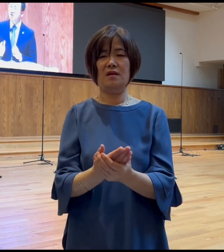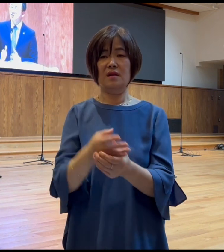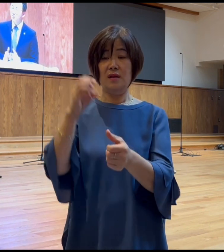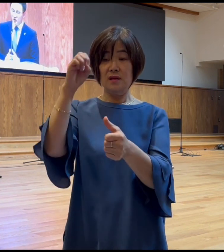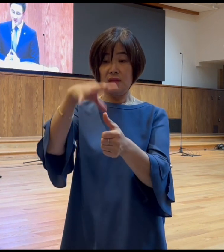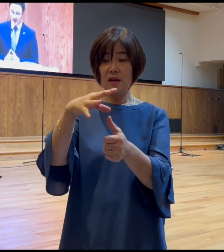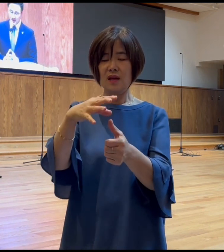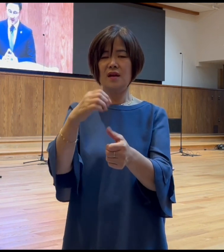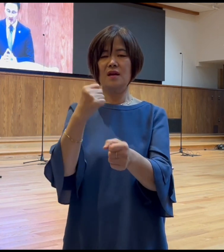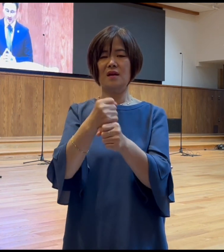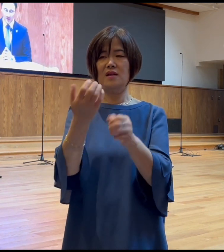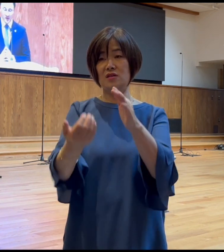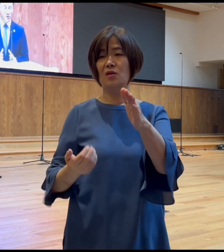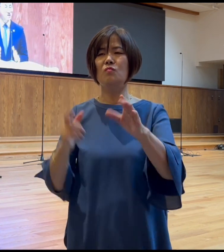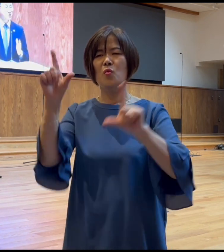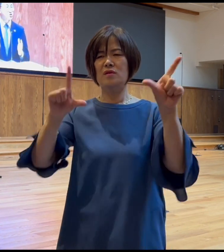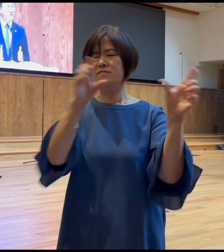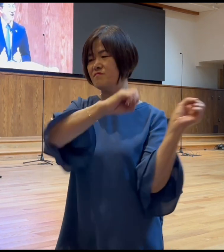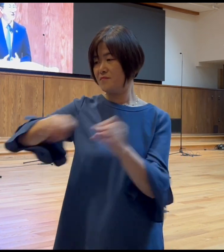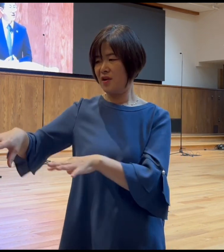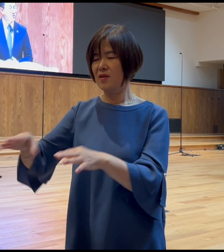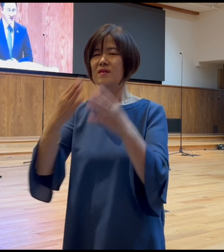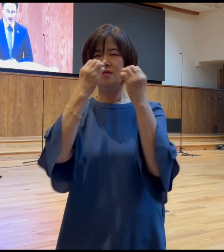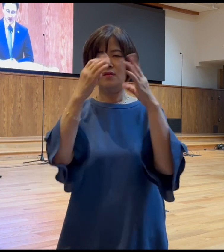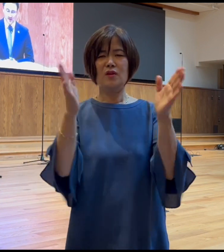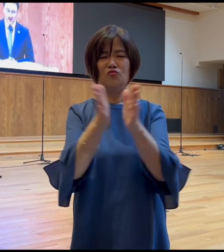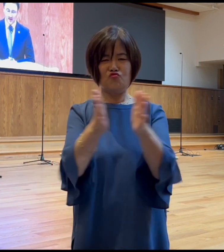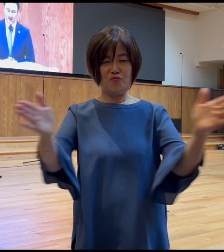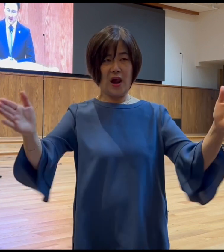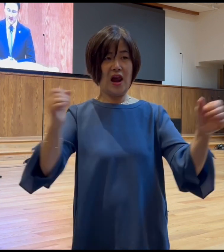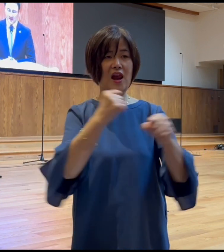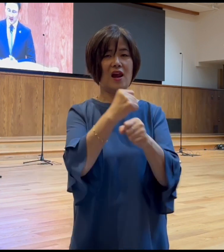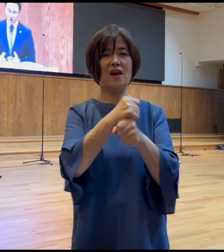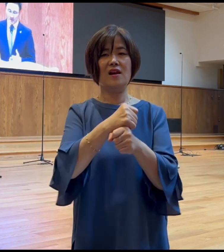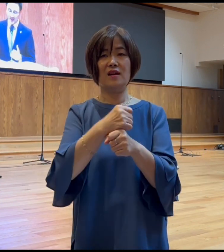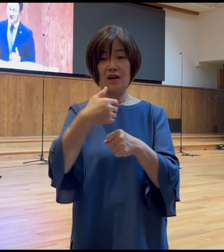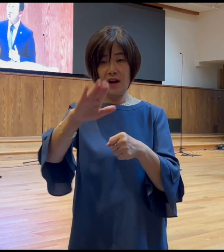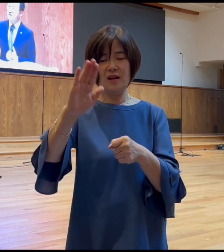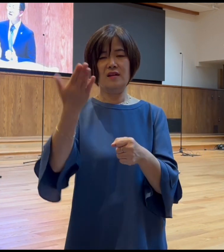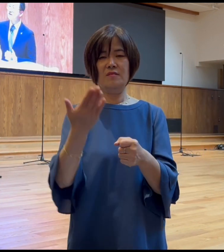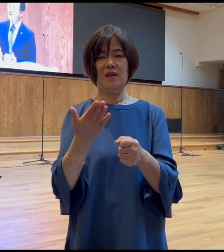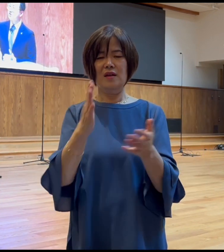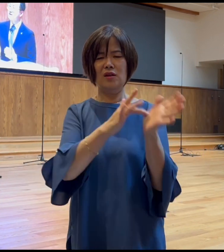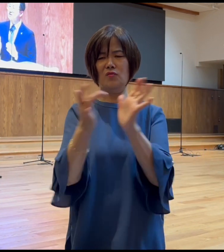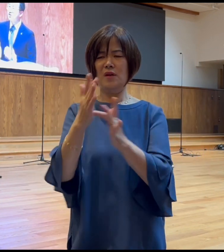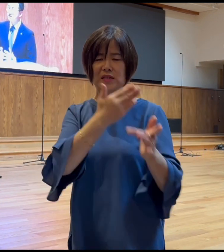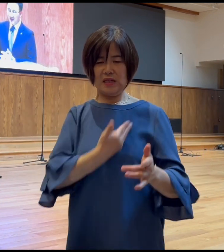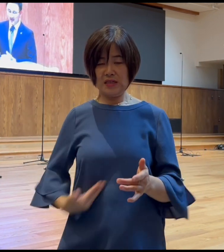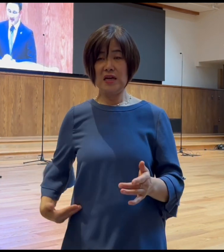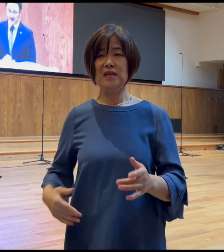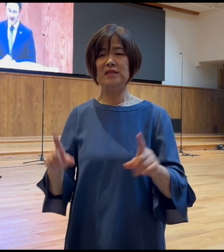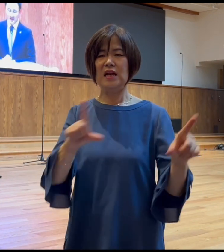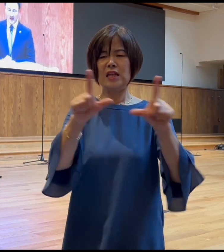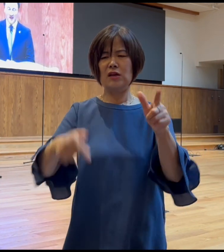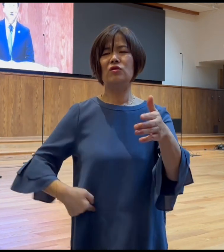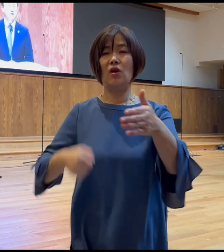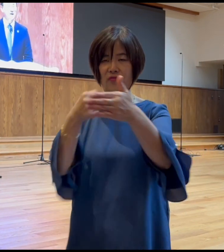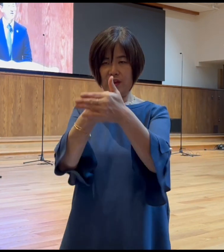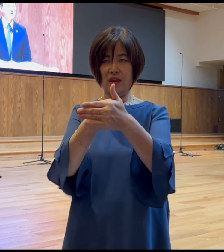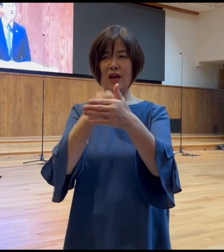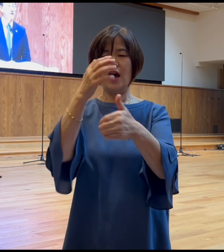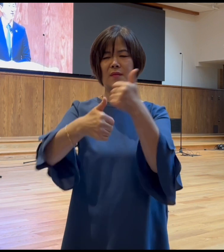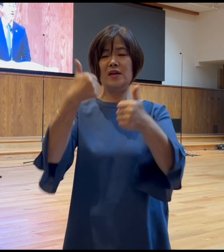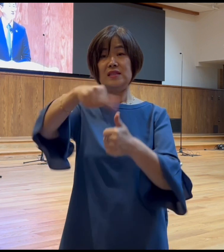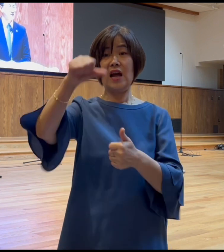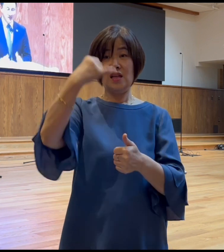세례에는 이전 모습은 버리고 새 출발하겠다라고 하는 의미, 예수님의 제자로 살겠다라고 하는 결단, 하나님의